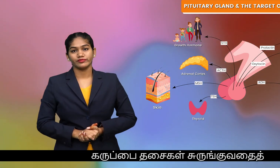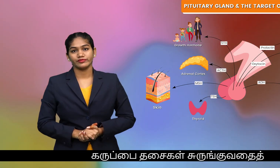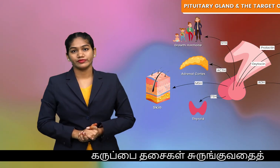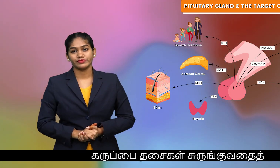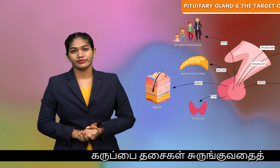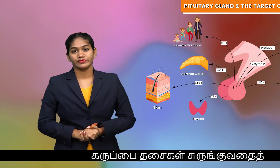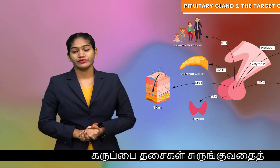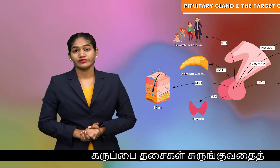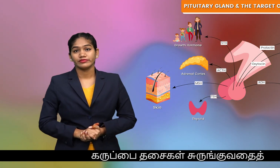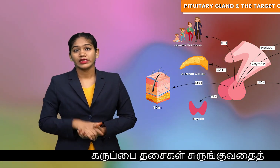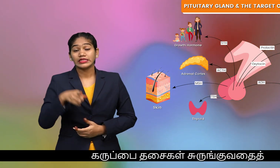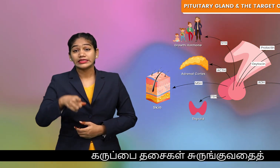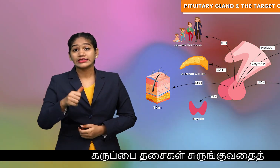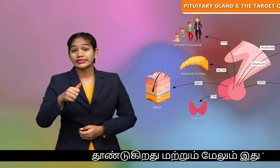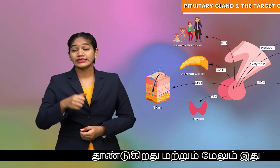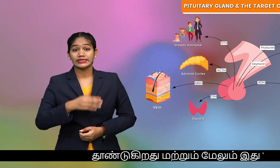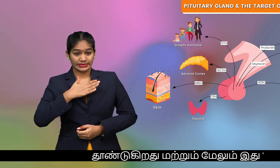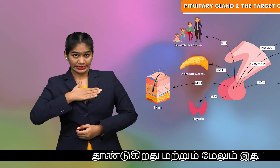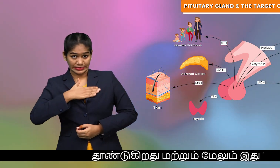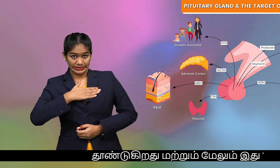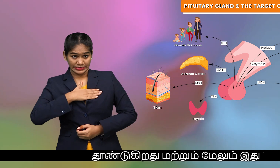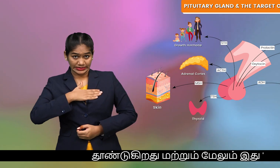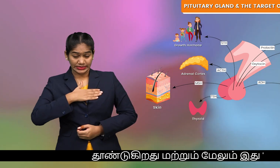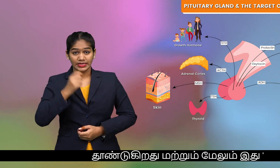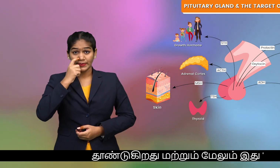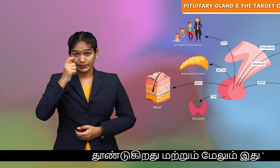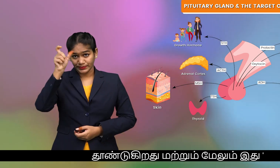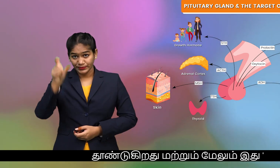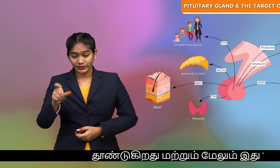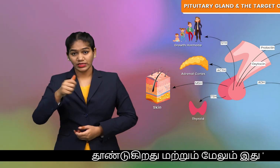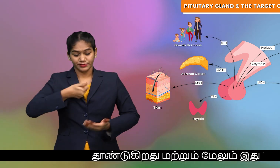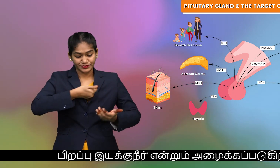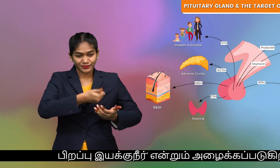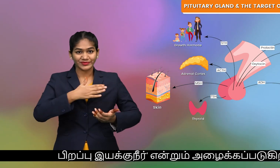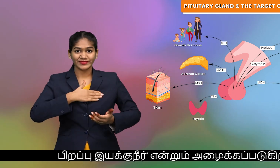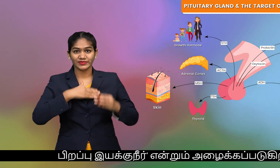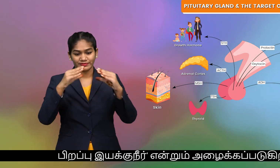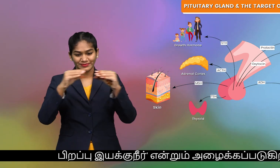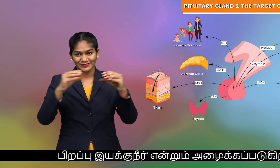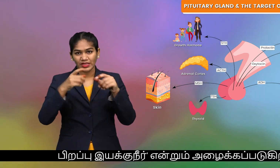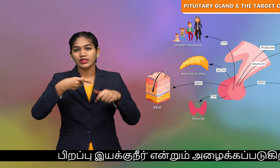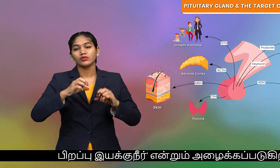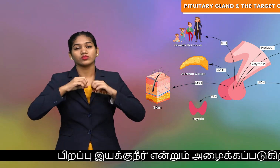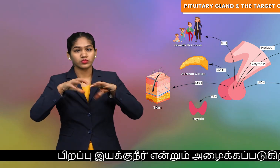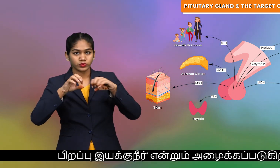கருப்பை தசைகள் சுருங்குவதை தூண்டுகிறது மற்றும் மேலும் இது பிறப்பு இயக்குநீர் என்று